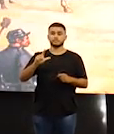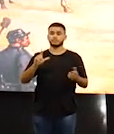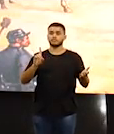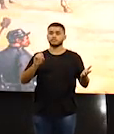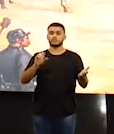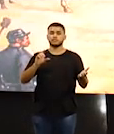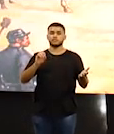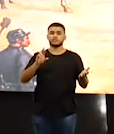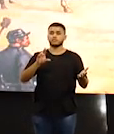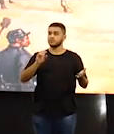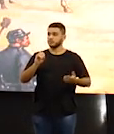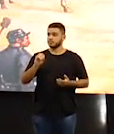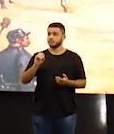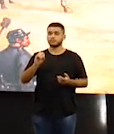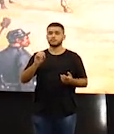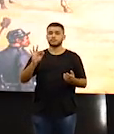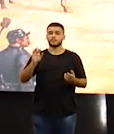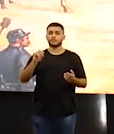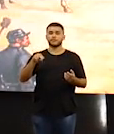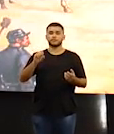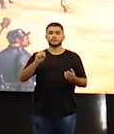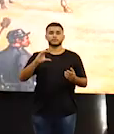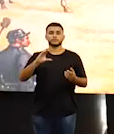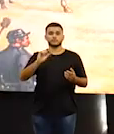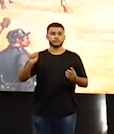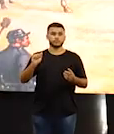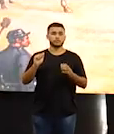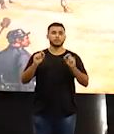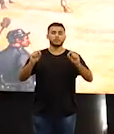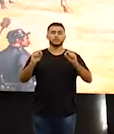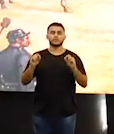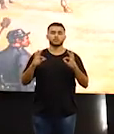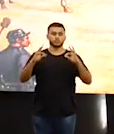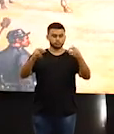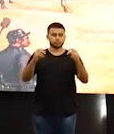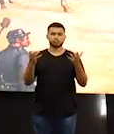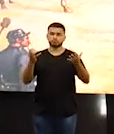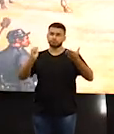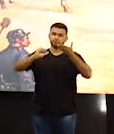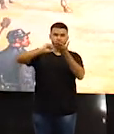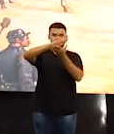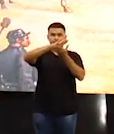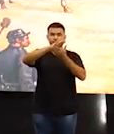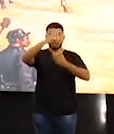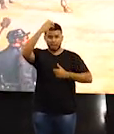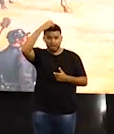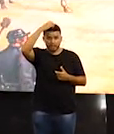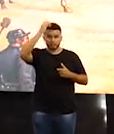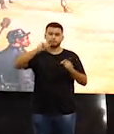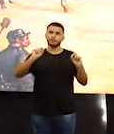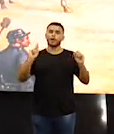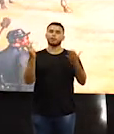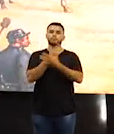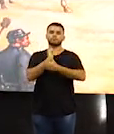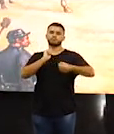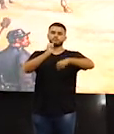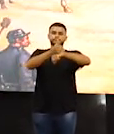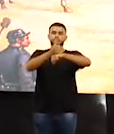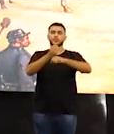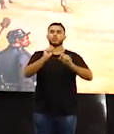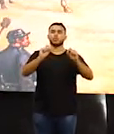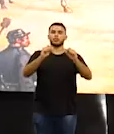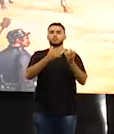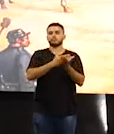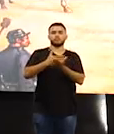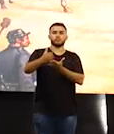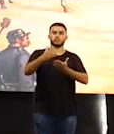república. Nós teremos um golpe na monarquia brasileira e há 130 anos atrás é estabelecido